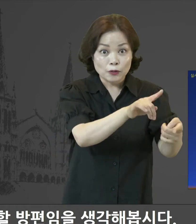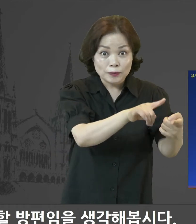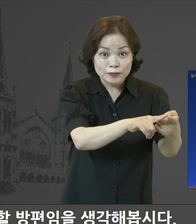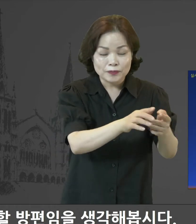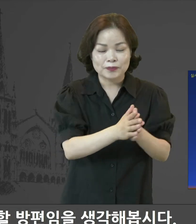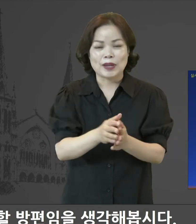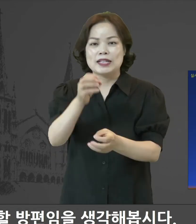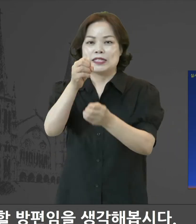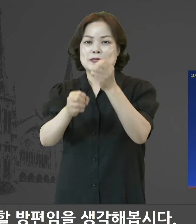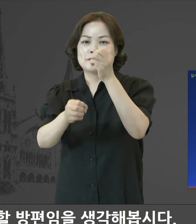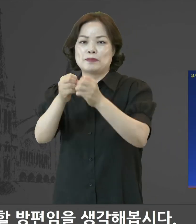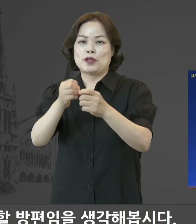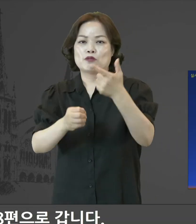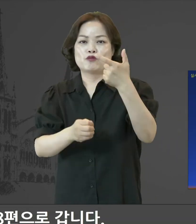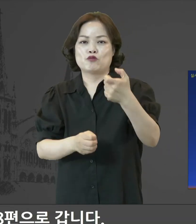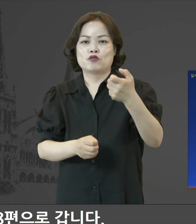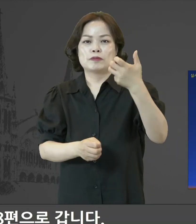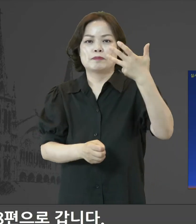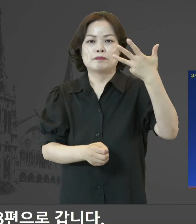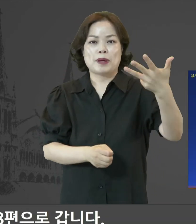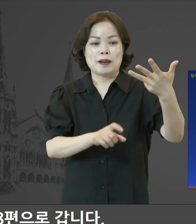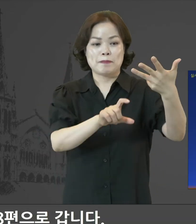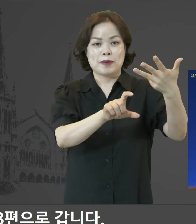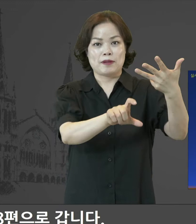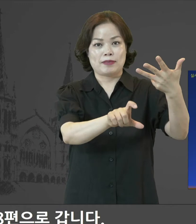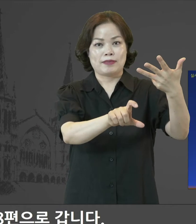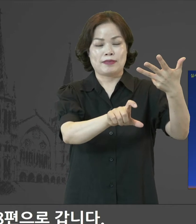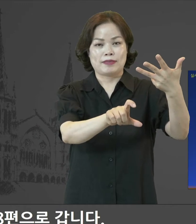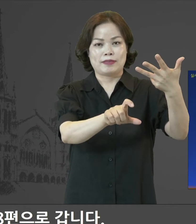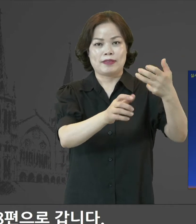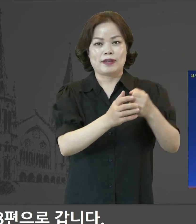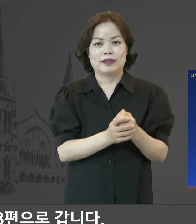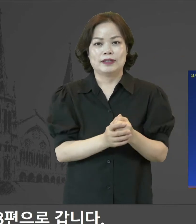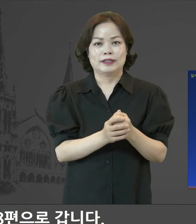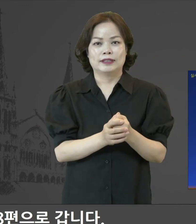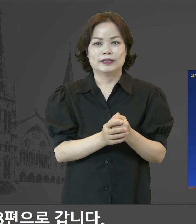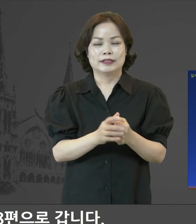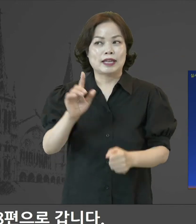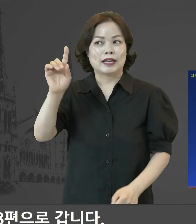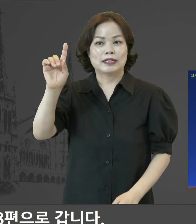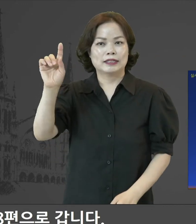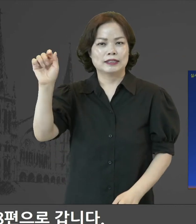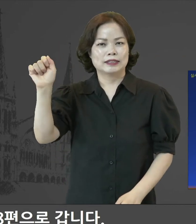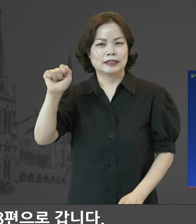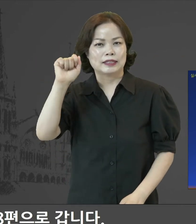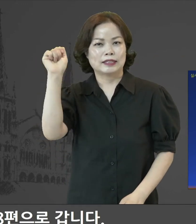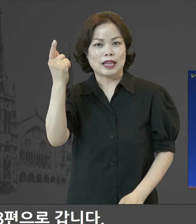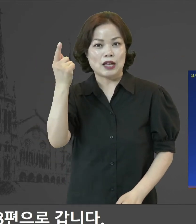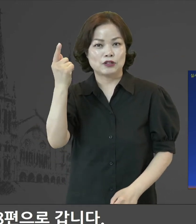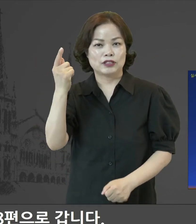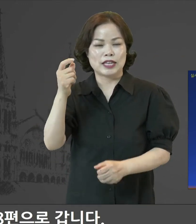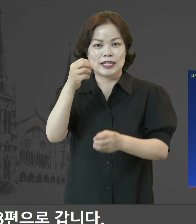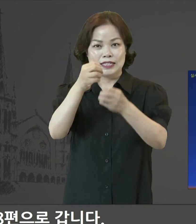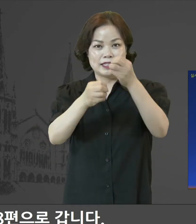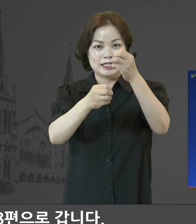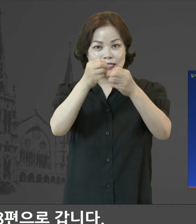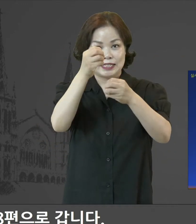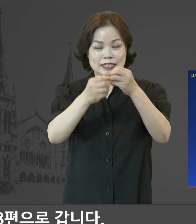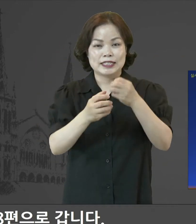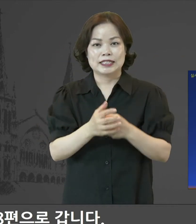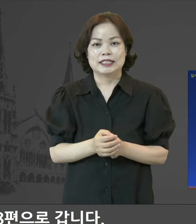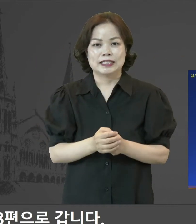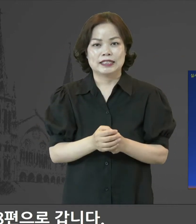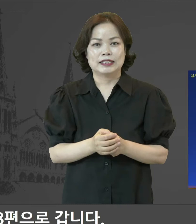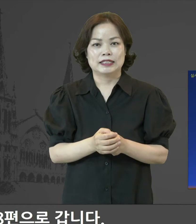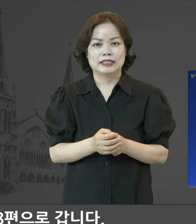68편으로 갑니다. 시편 68편은 다윗의 시라고 되어 있습니다. 구약성경 849쪽